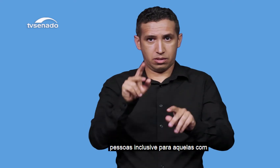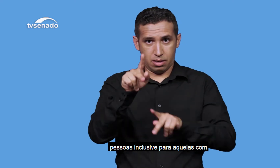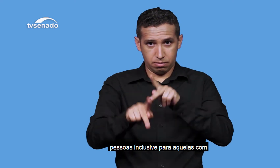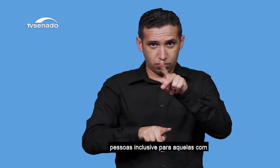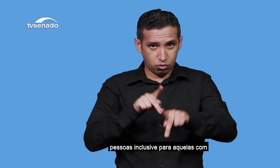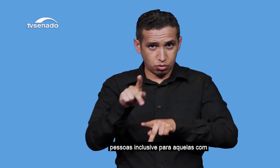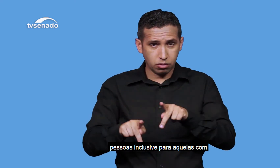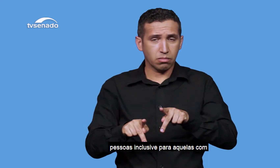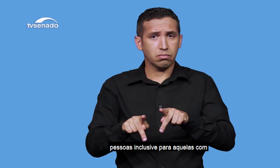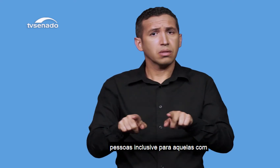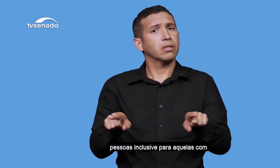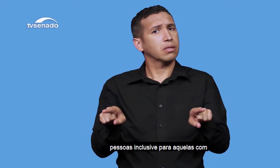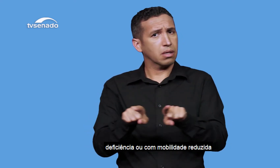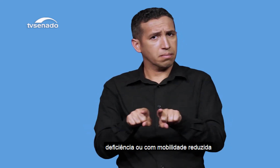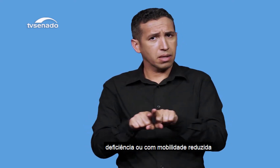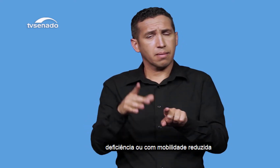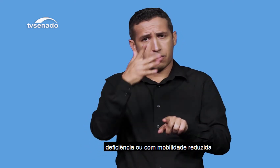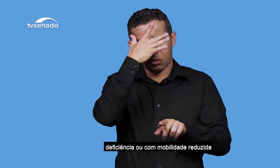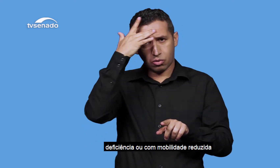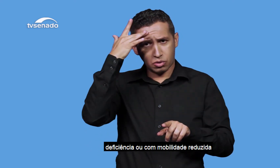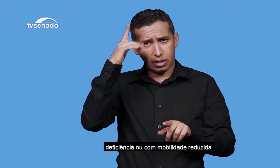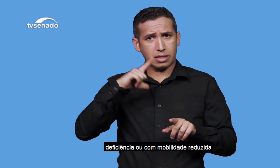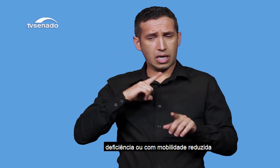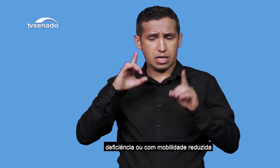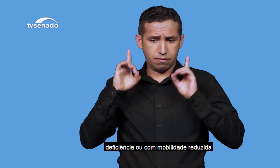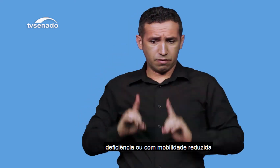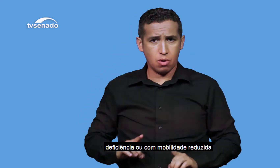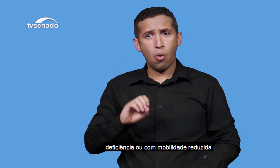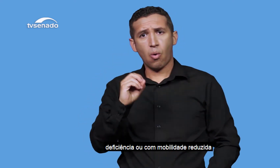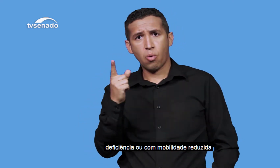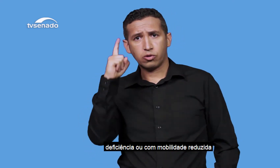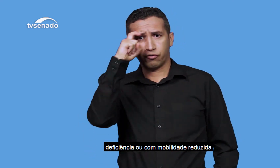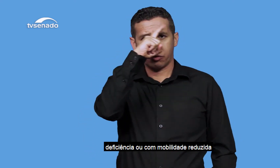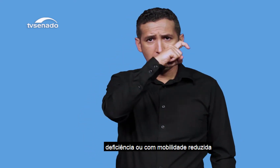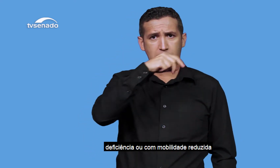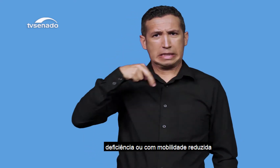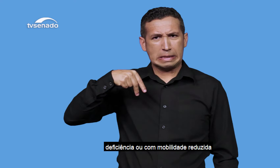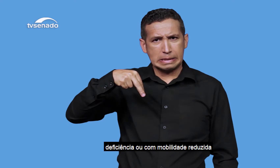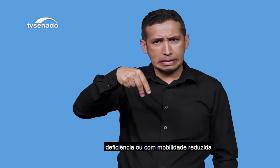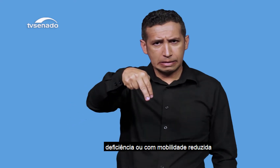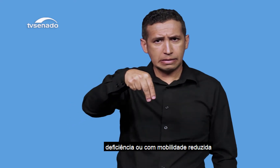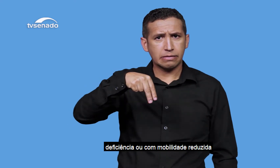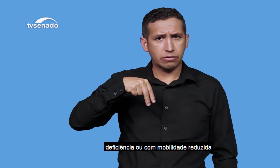inclusive para aquelas com deficiência ou com mobilidade reduzida